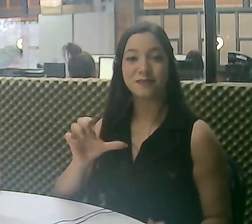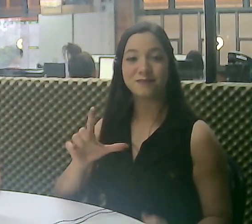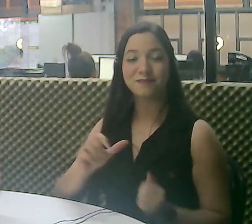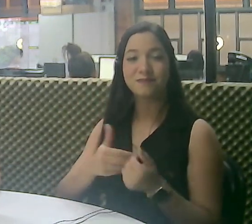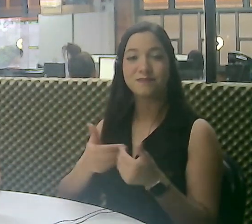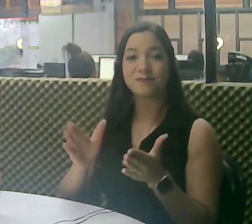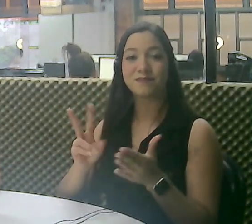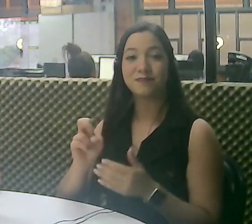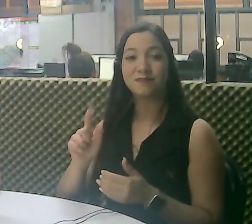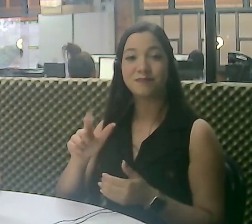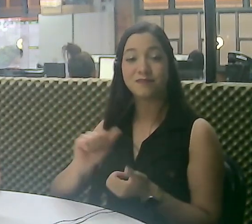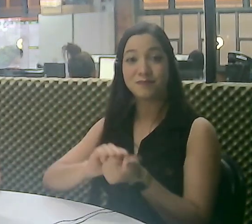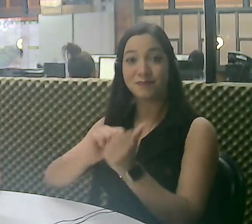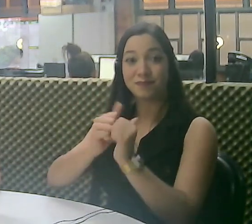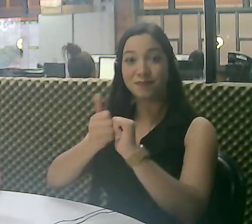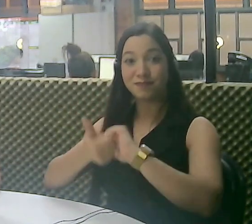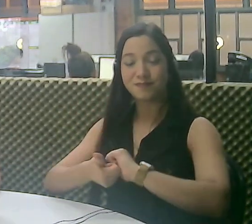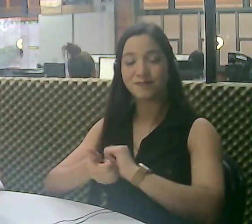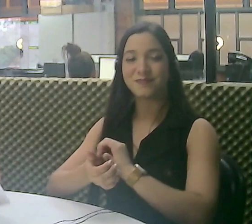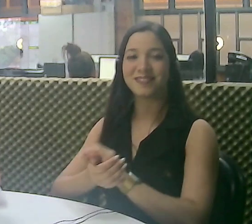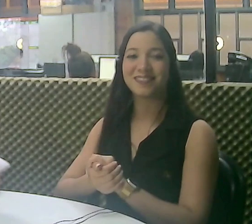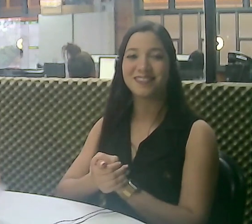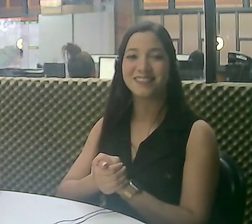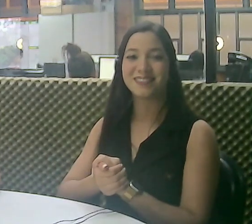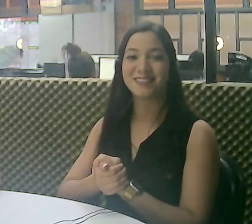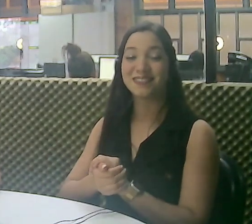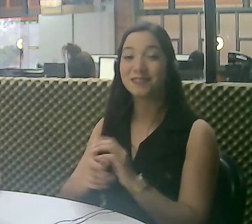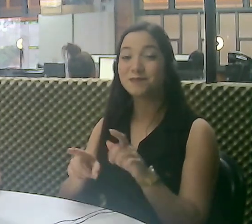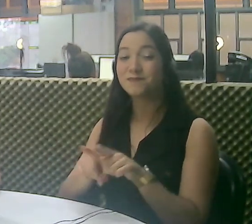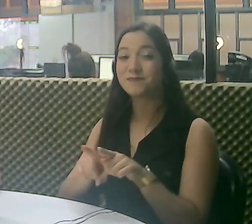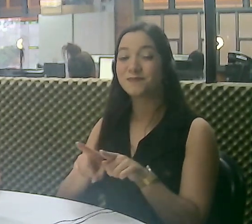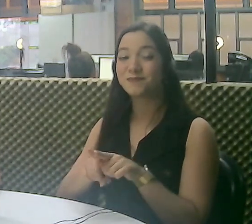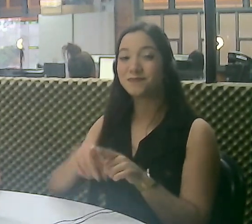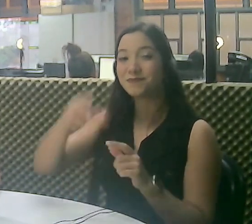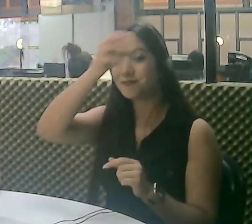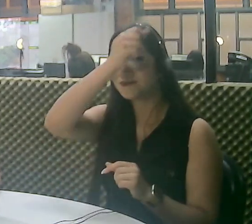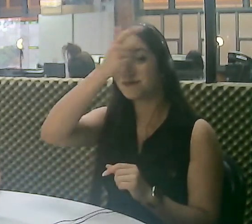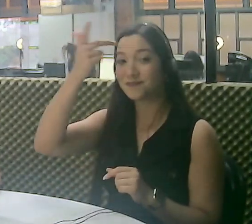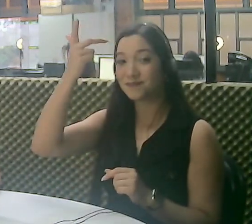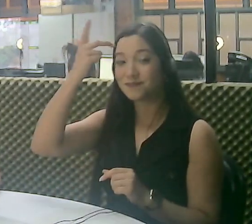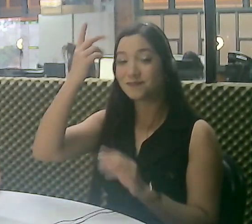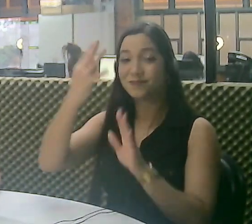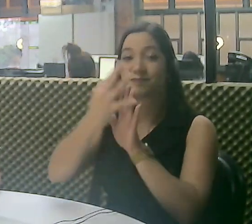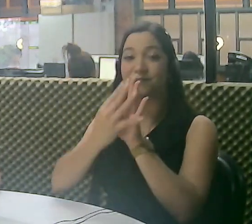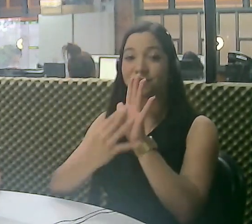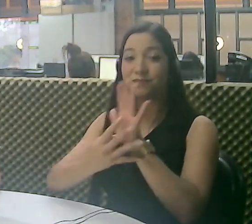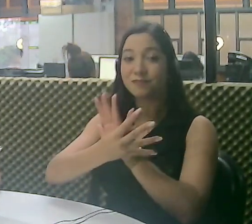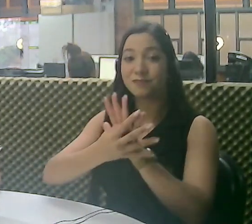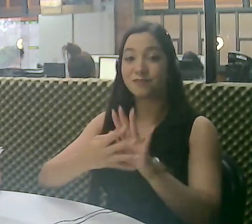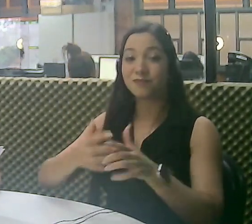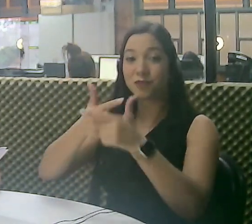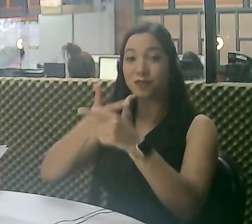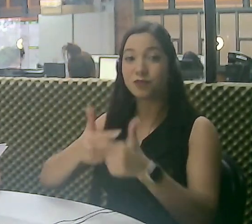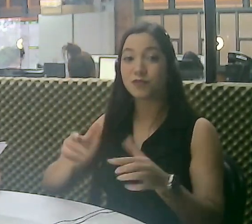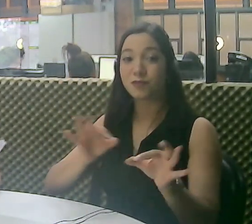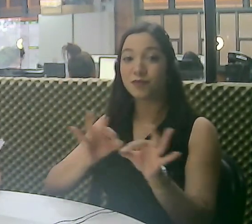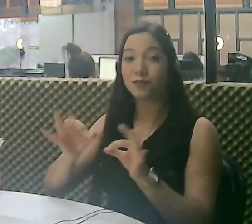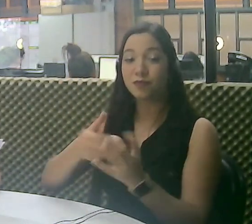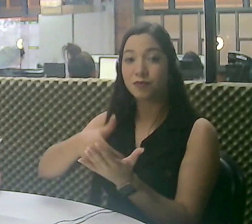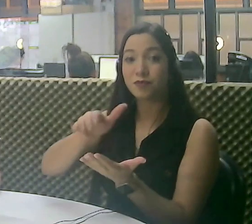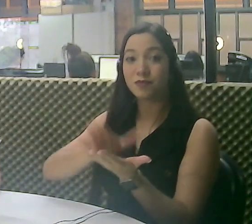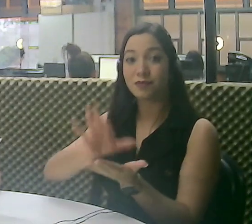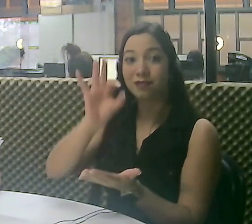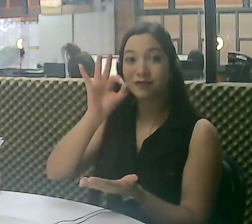para atividades esportivas. E ainda, Prefeitura segue com um cronograma de sorteios do programa Nota